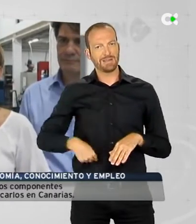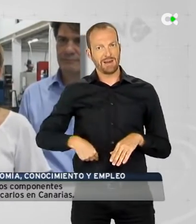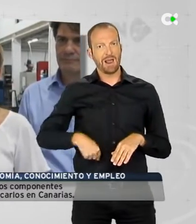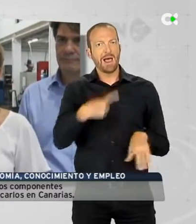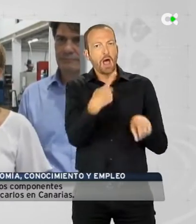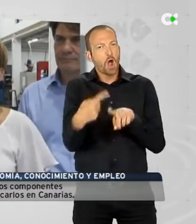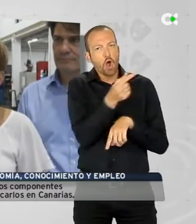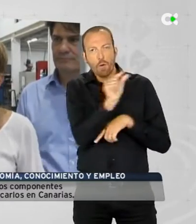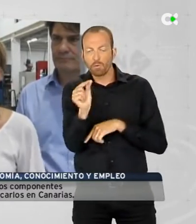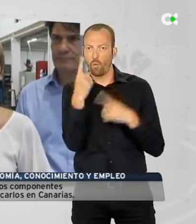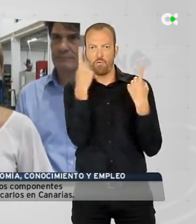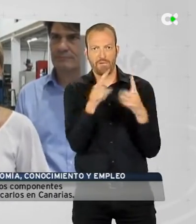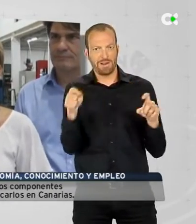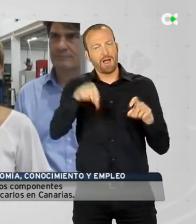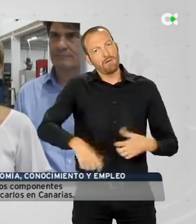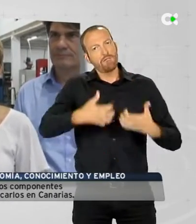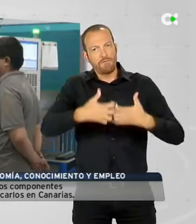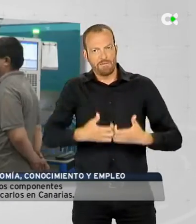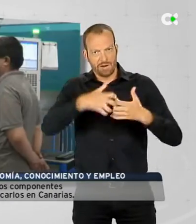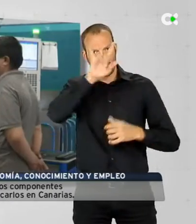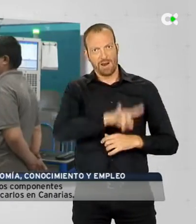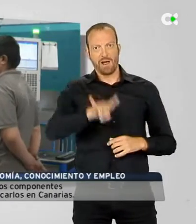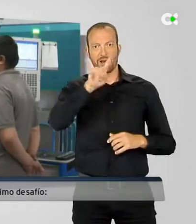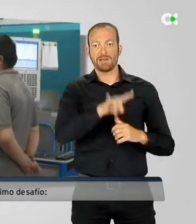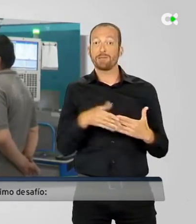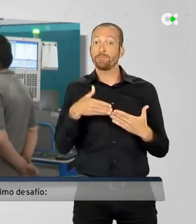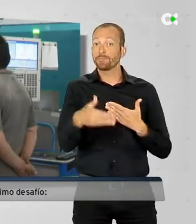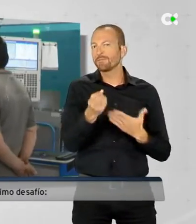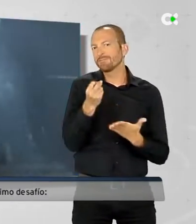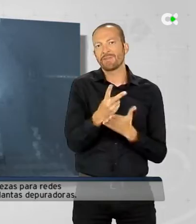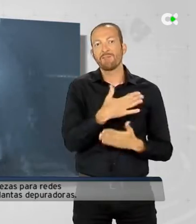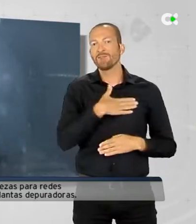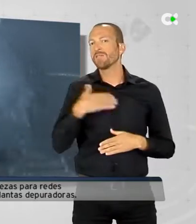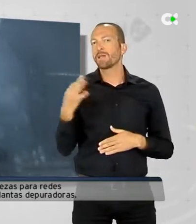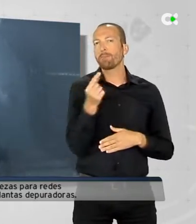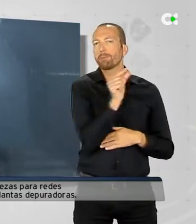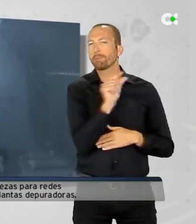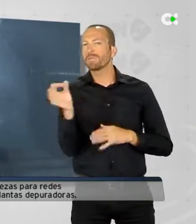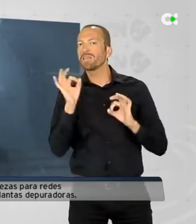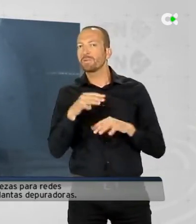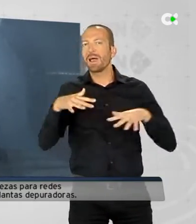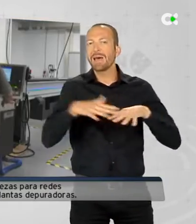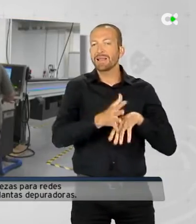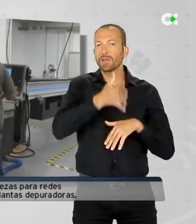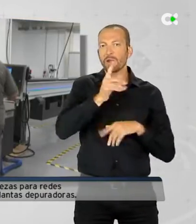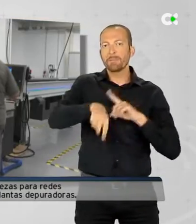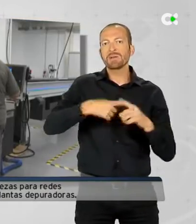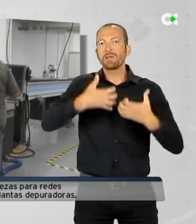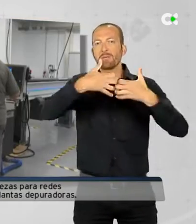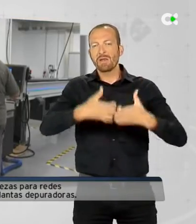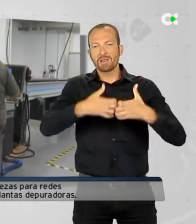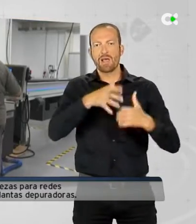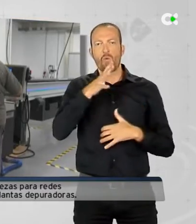determinados componentes, podamos fabricarlos en Canarias. El próximo desafío, producir piezas para redes hidráulicas y plantas depuradoras.